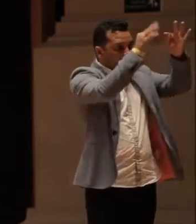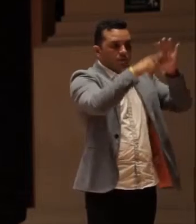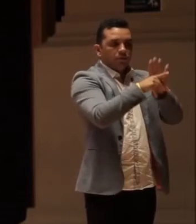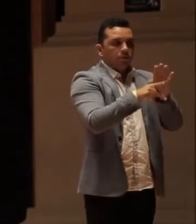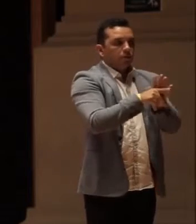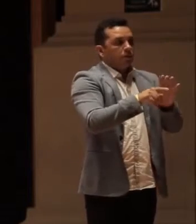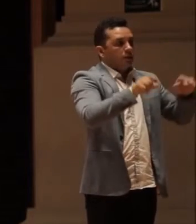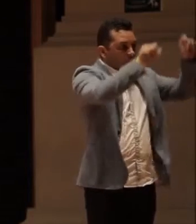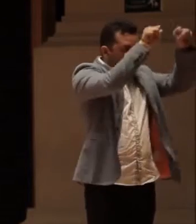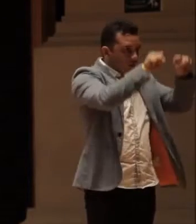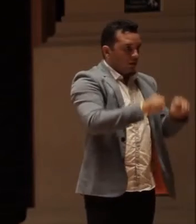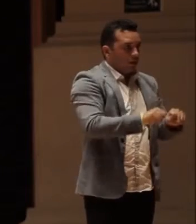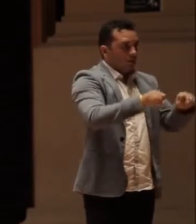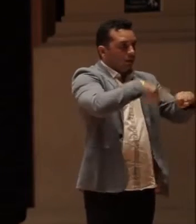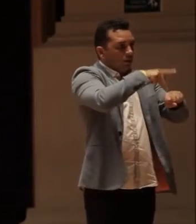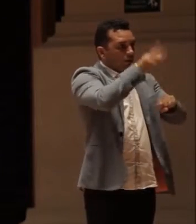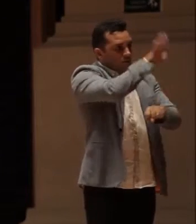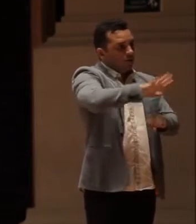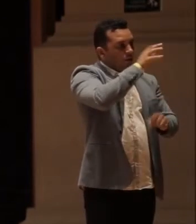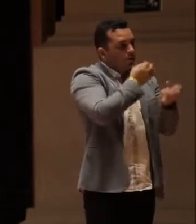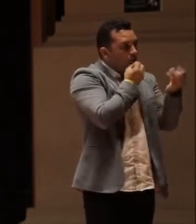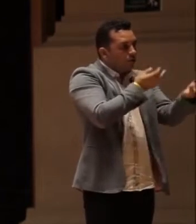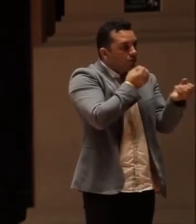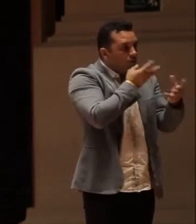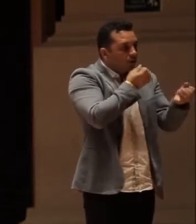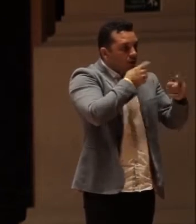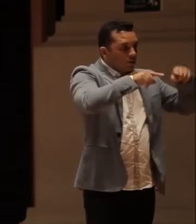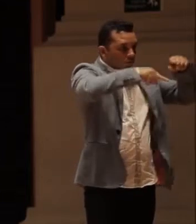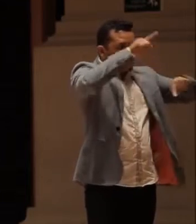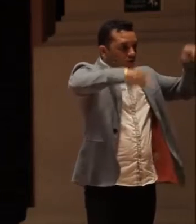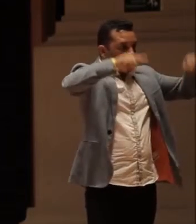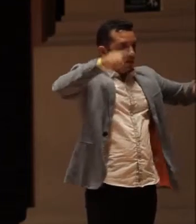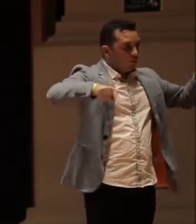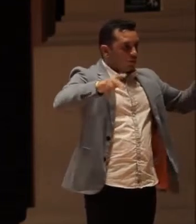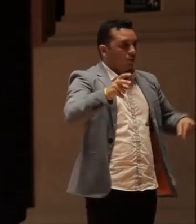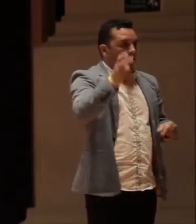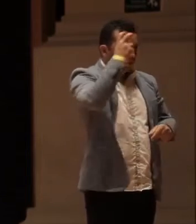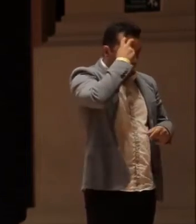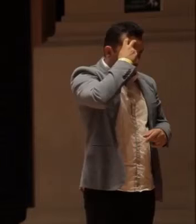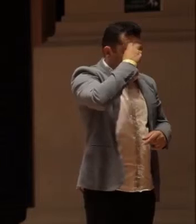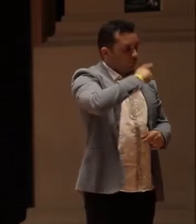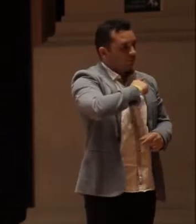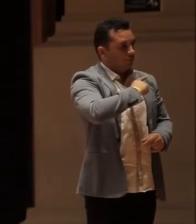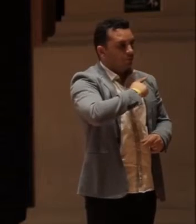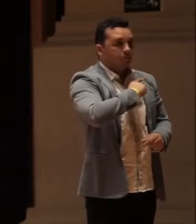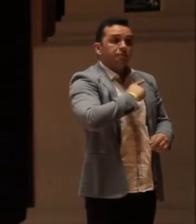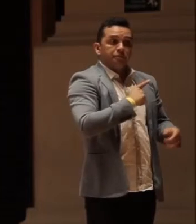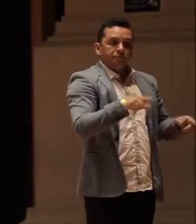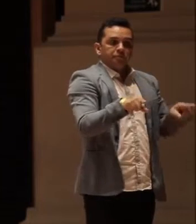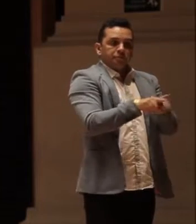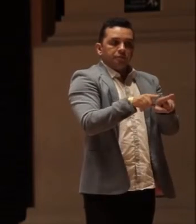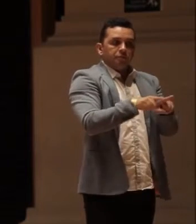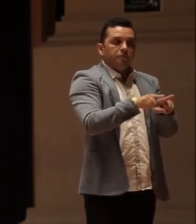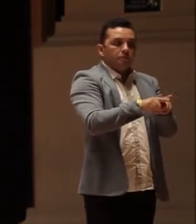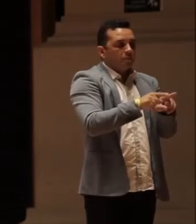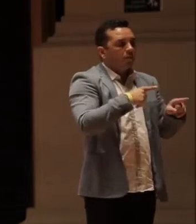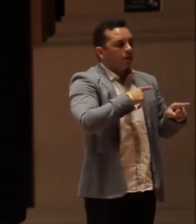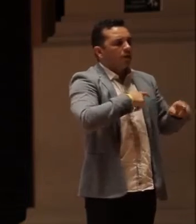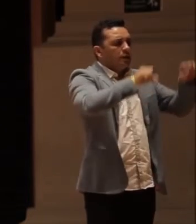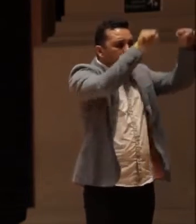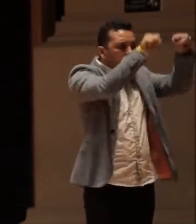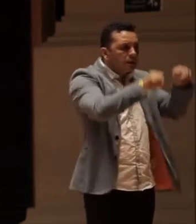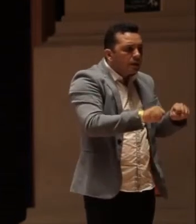Sistema Nacional de Informações e Indicadores Culturais, o SNIC. Com o SNIC,